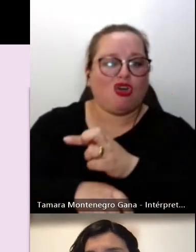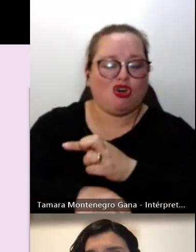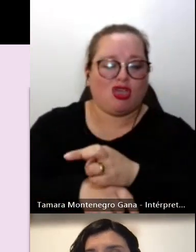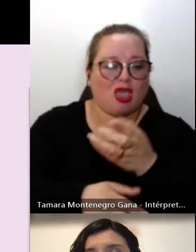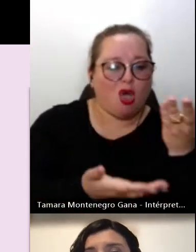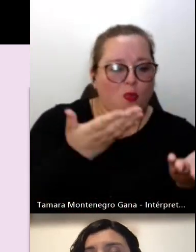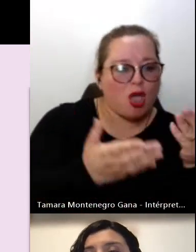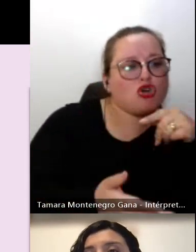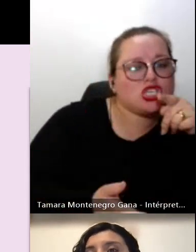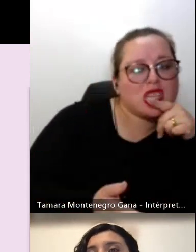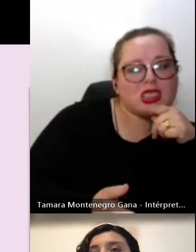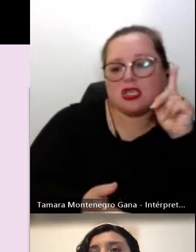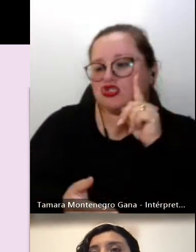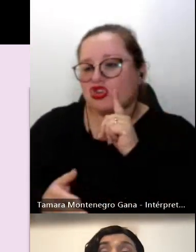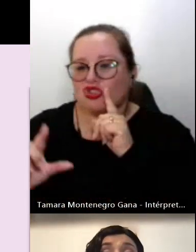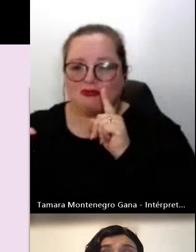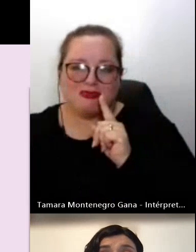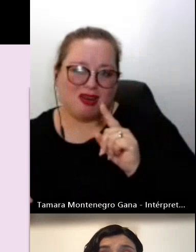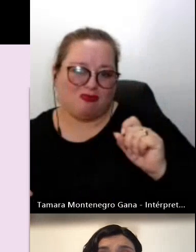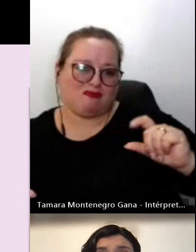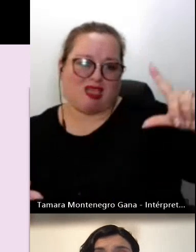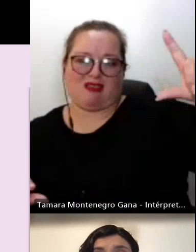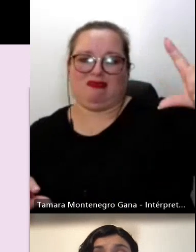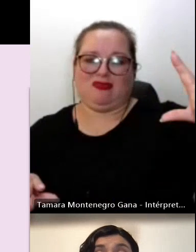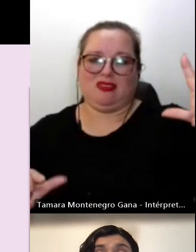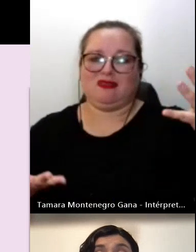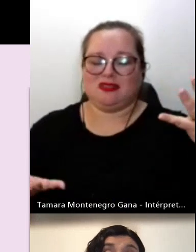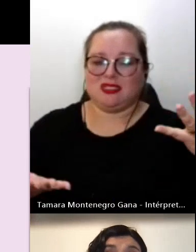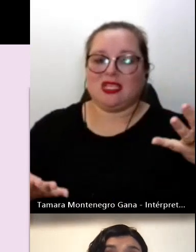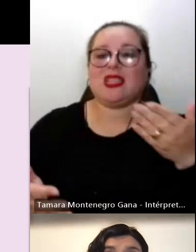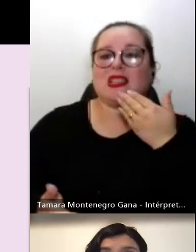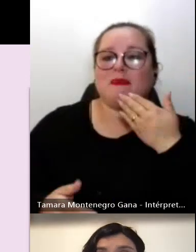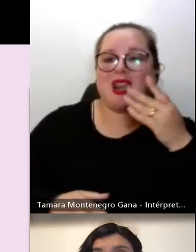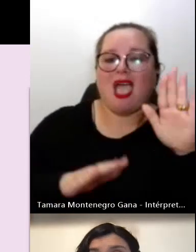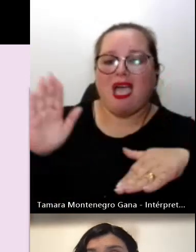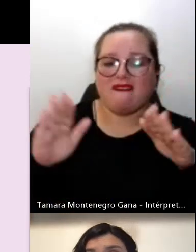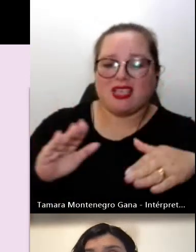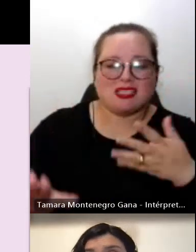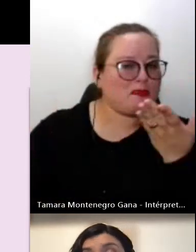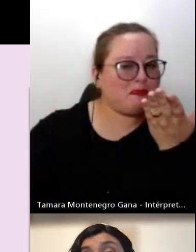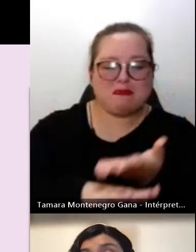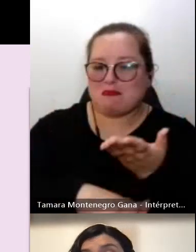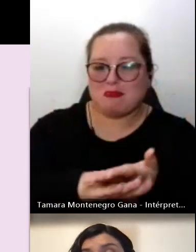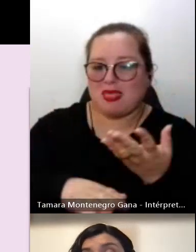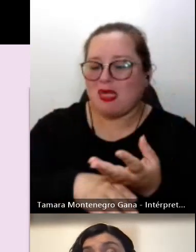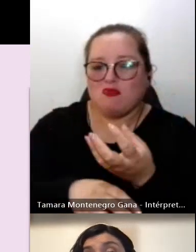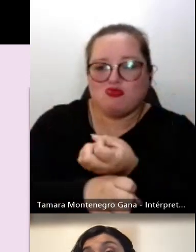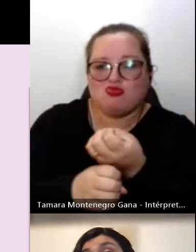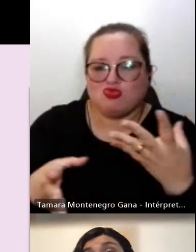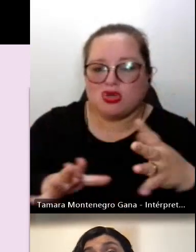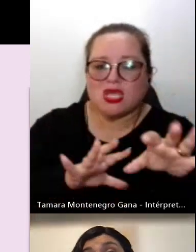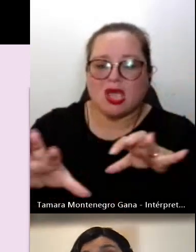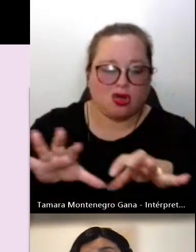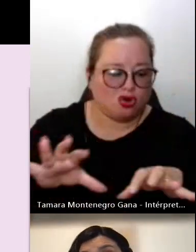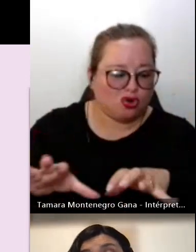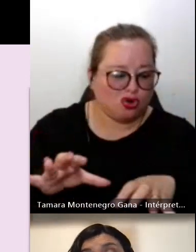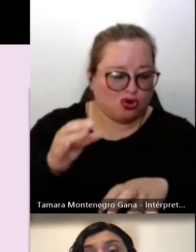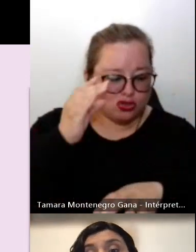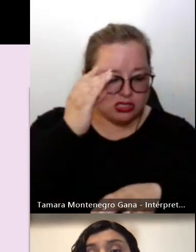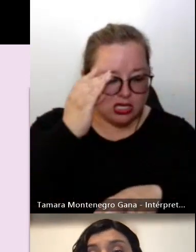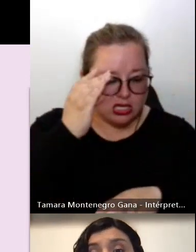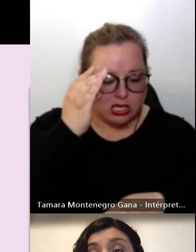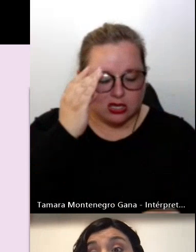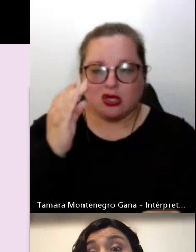los oyentes, que hay veces en que se sobreexige su rol o al revés,